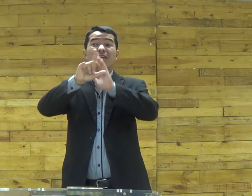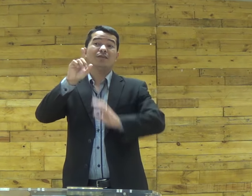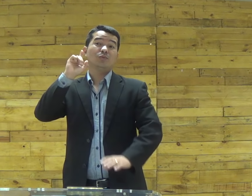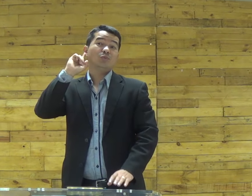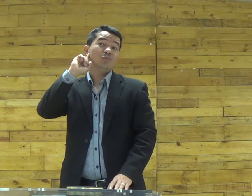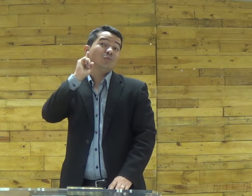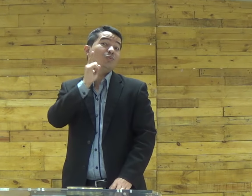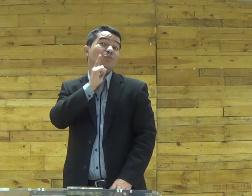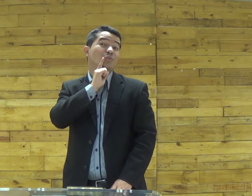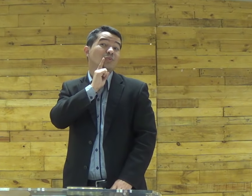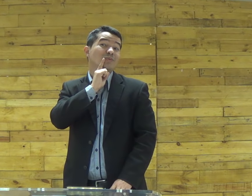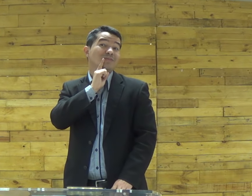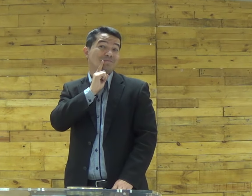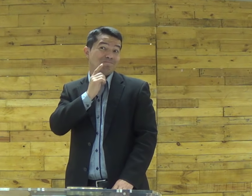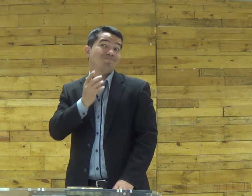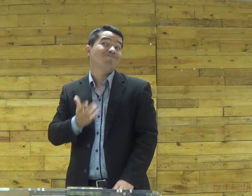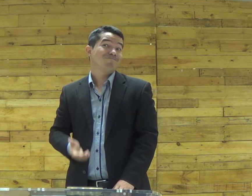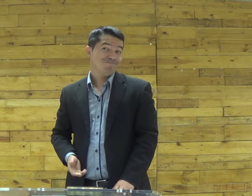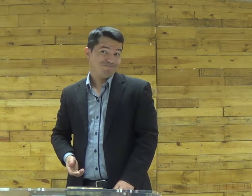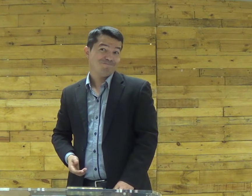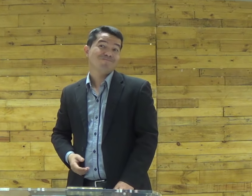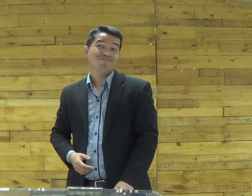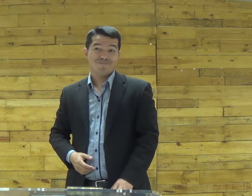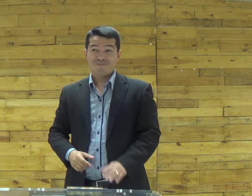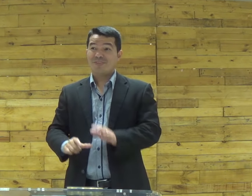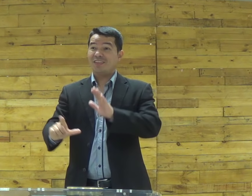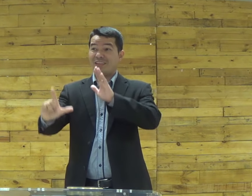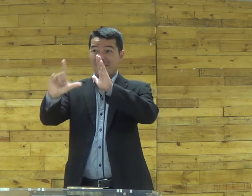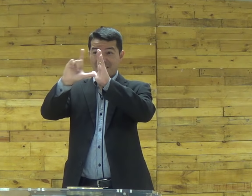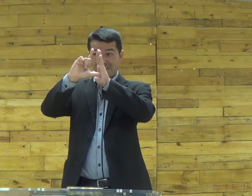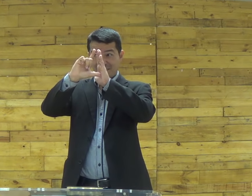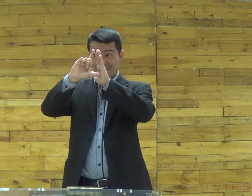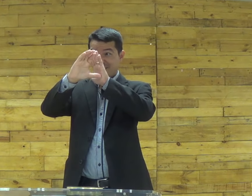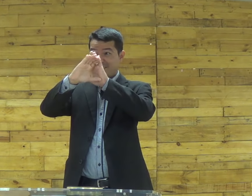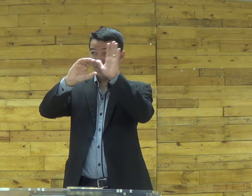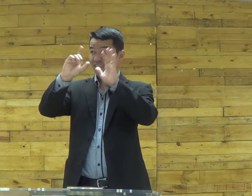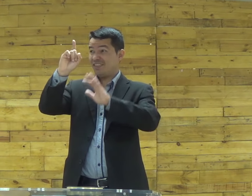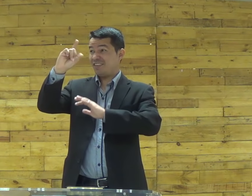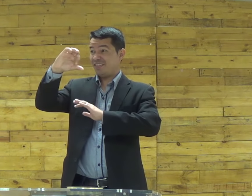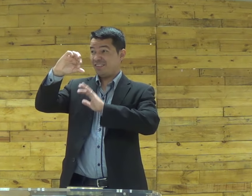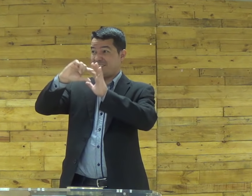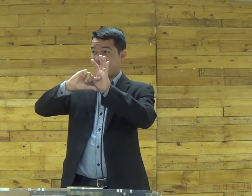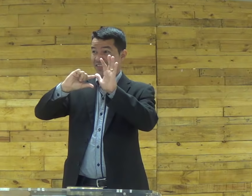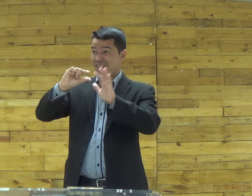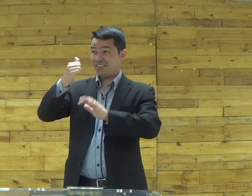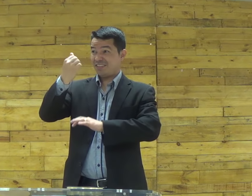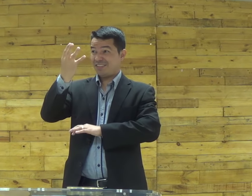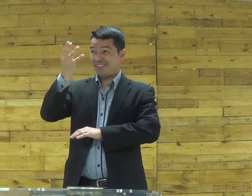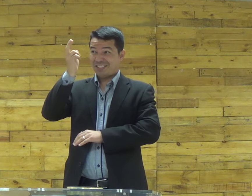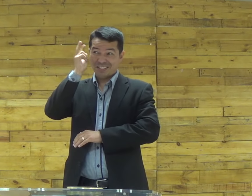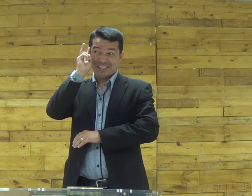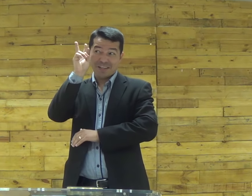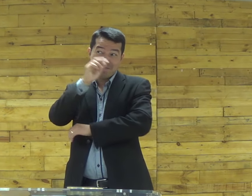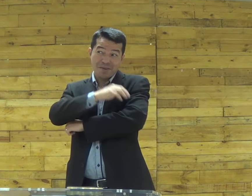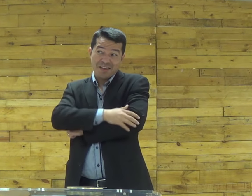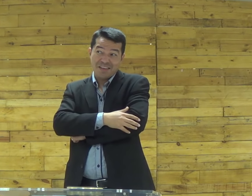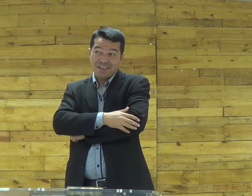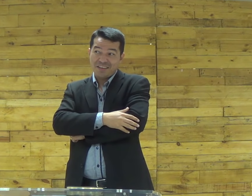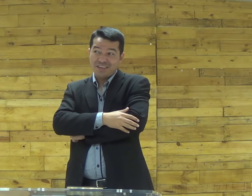Deus criou o surdo e depois criou uma lei para que todas as pessoas respeitassem o surdo que você encontra no